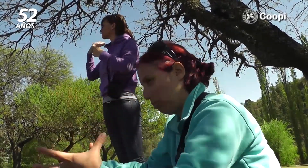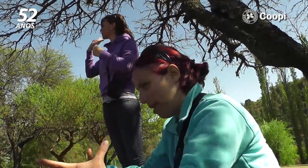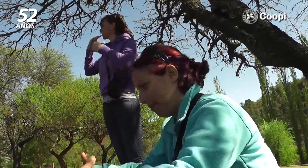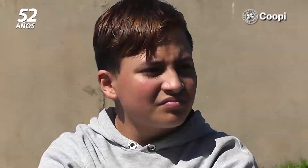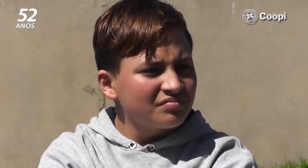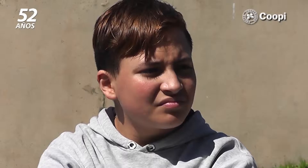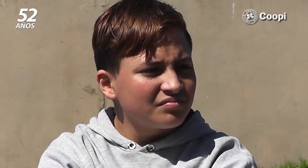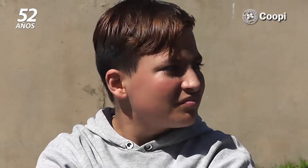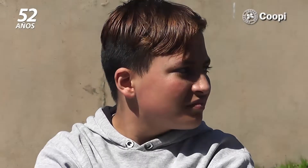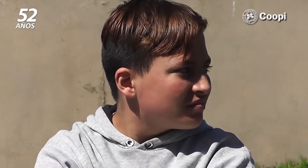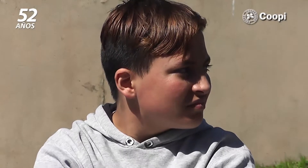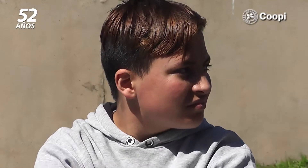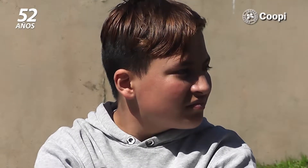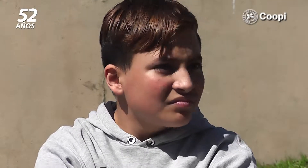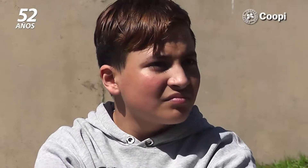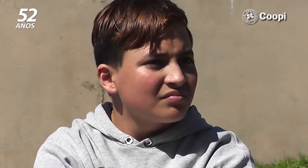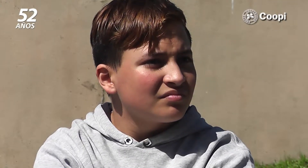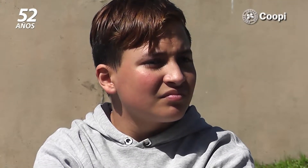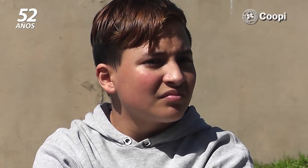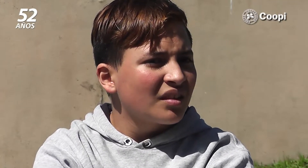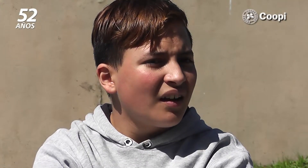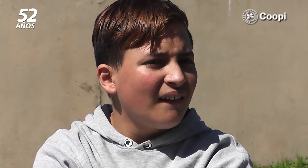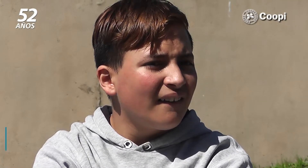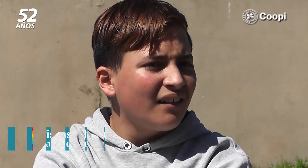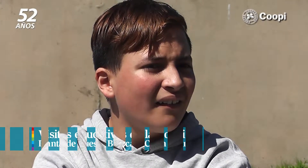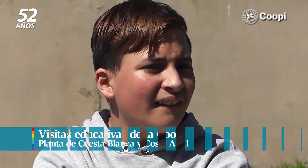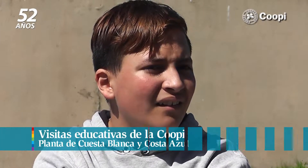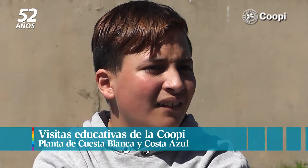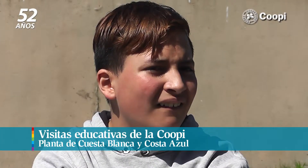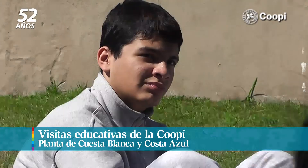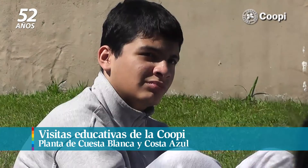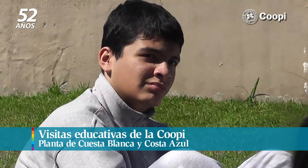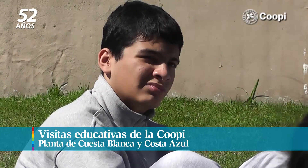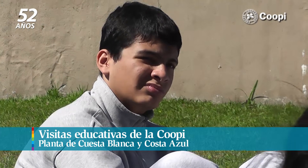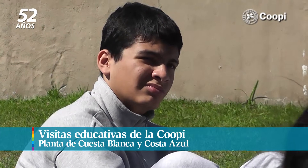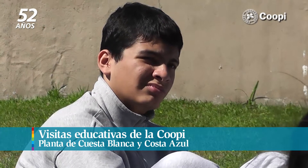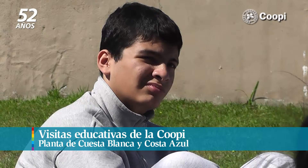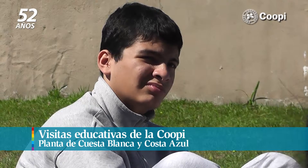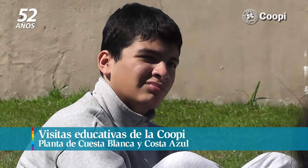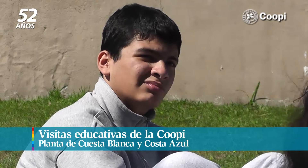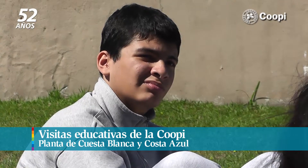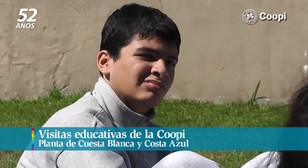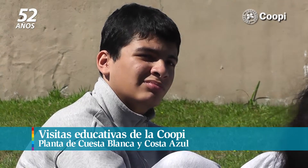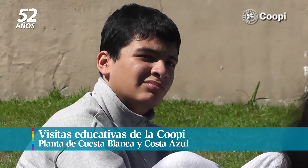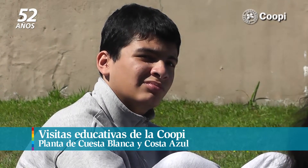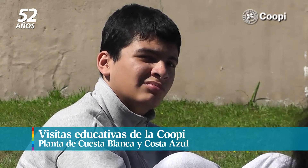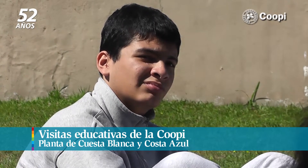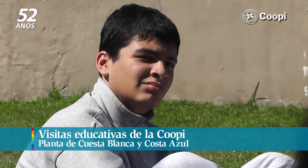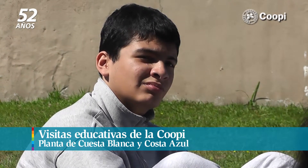Llovió una lluvia, lo que se dice, lluvia, todo con tormenta. Hubo una sola y el suelo está tan seco, está